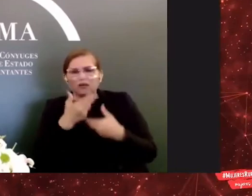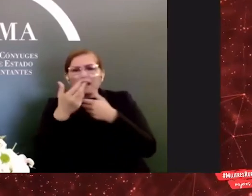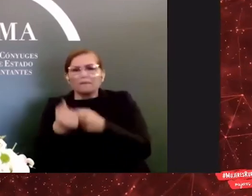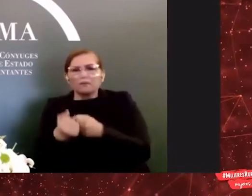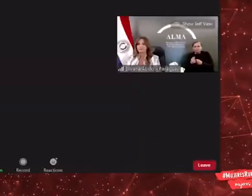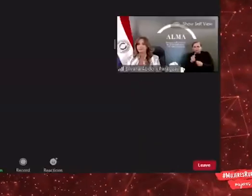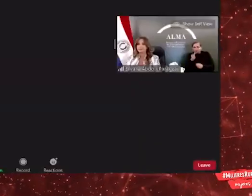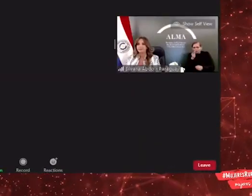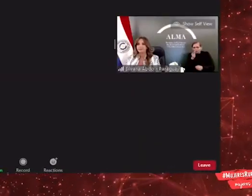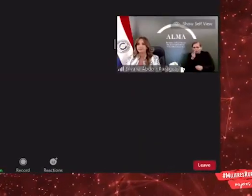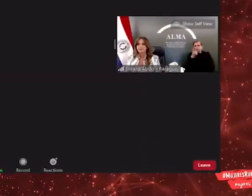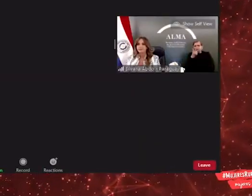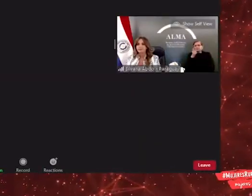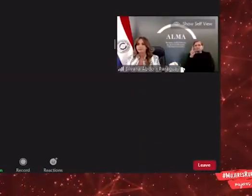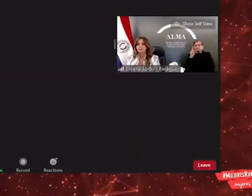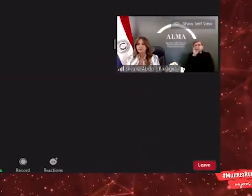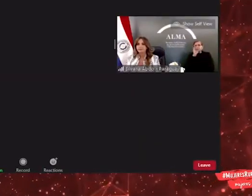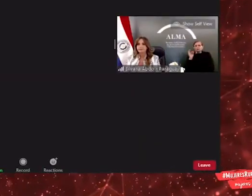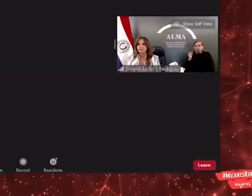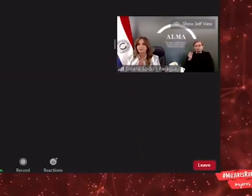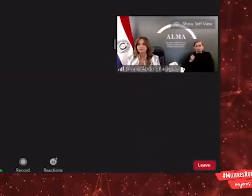de mujeres.